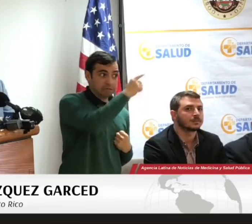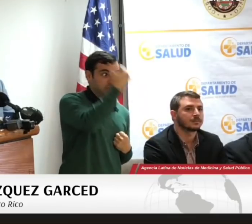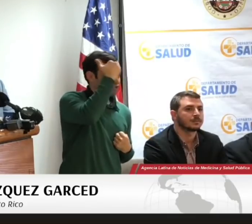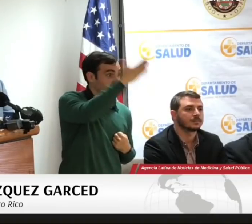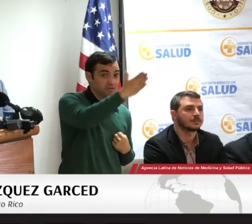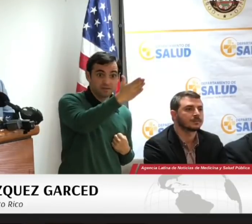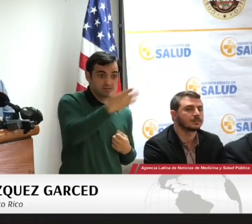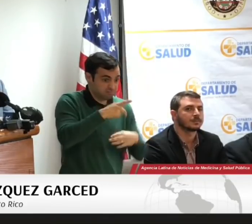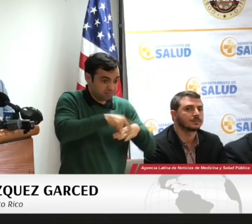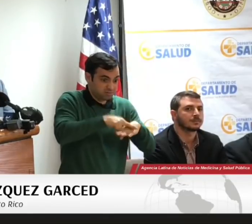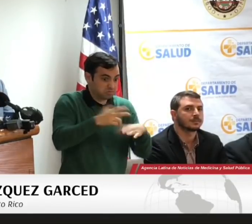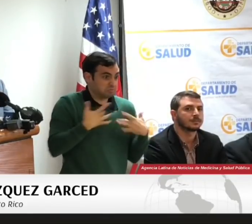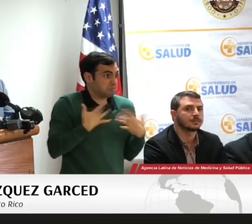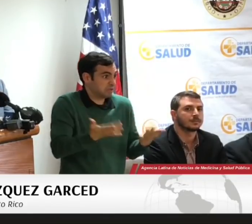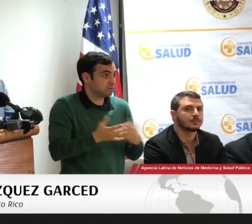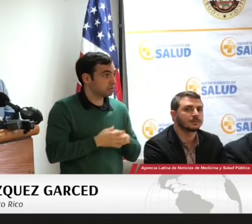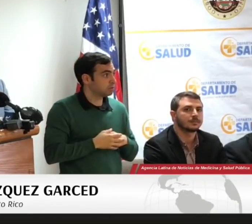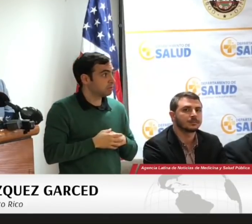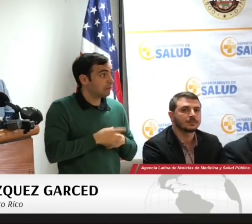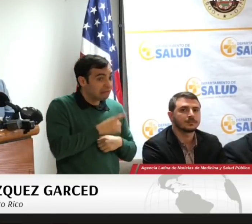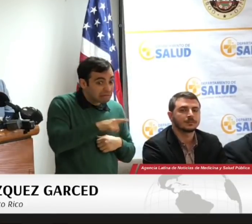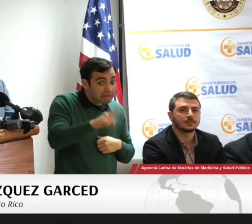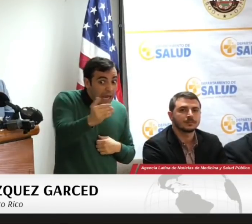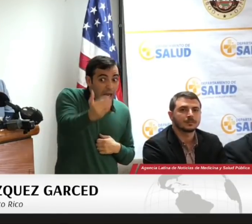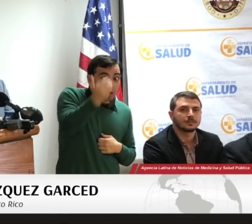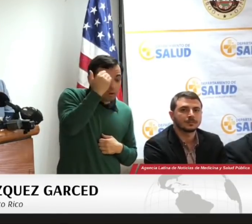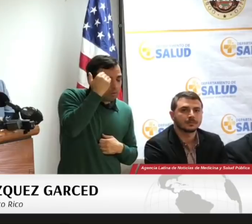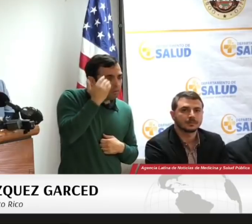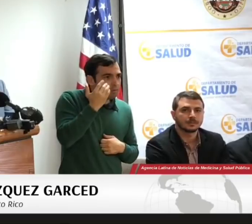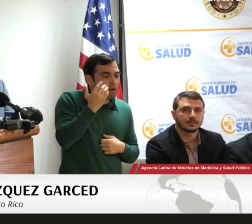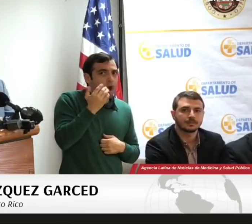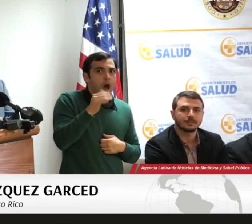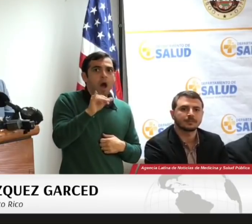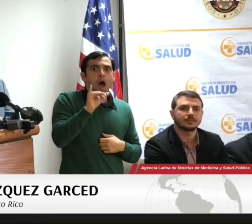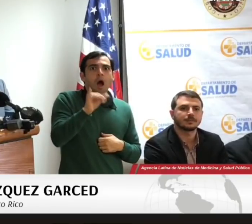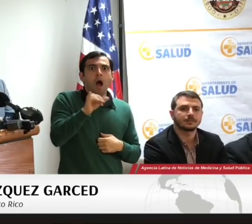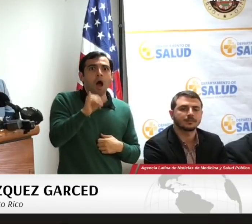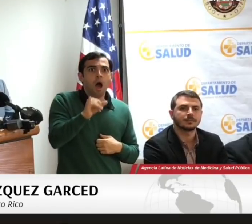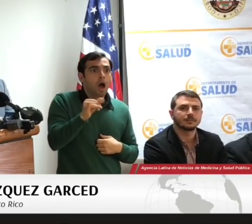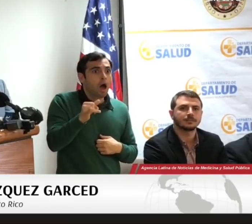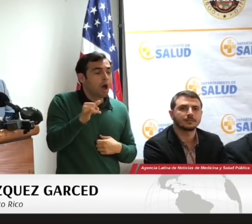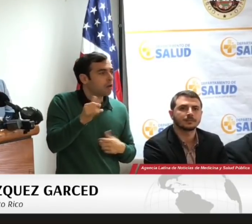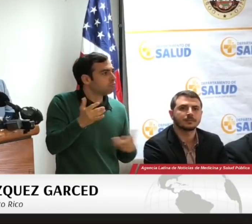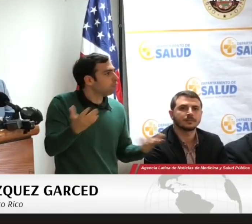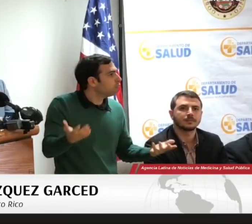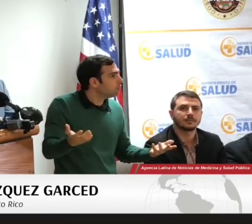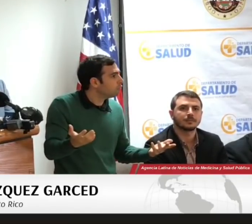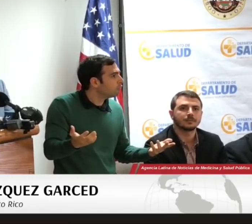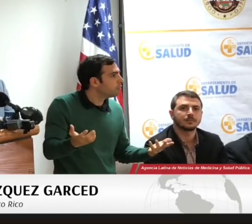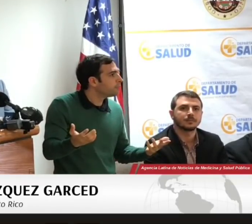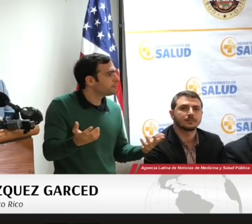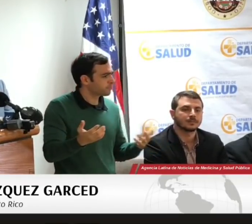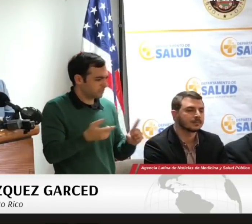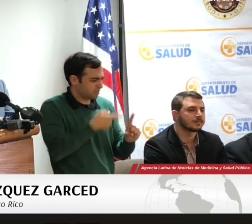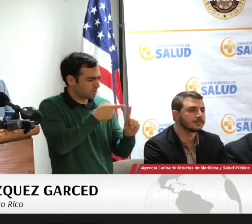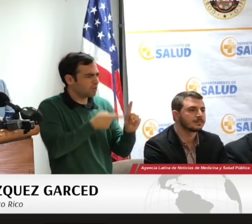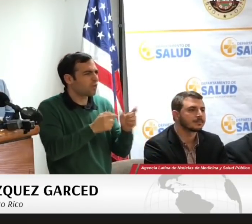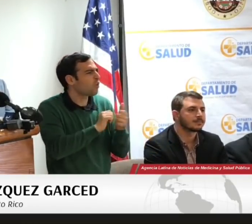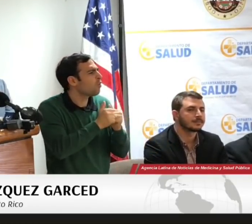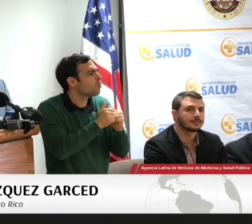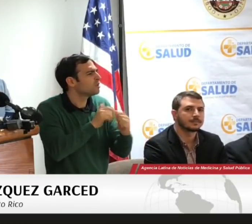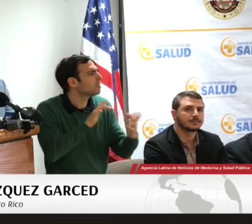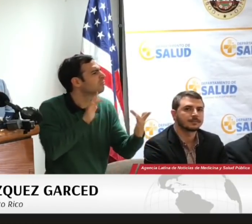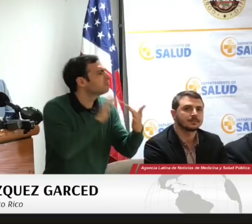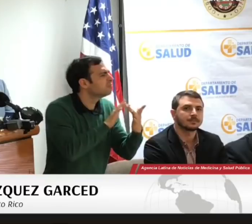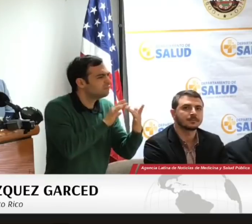Ellos se enteraron por lo que ustedes habían hablado de acá. ¿Dónde ustedes hablaron con este ciudadano panameño? ¿Cómo fue esa